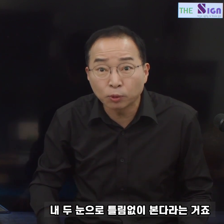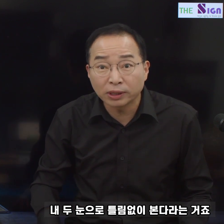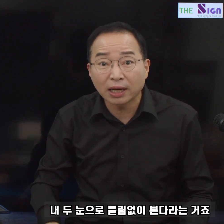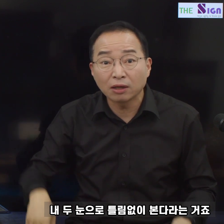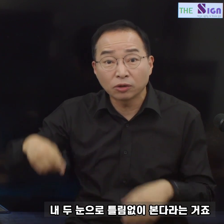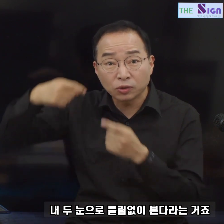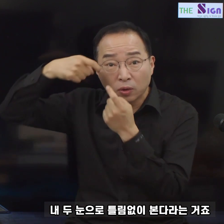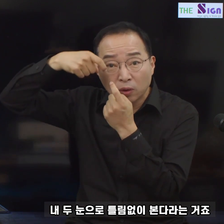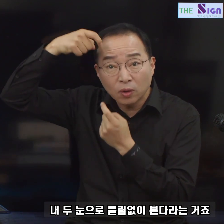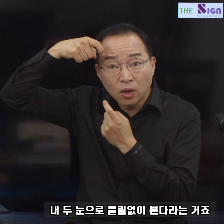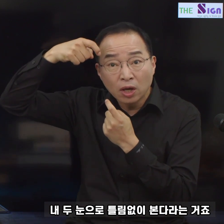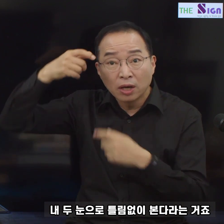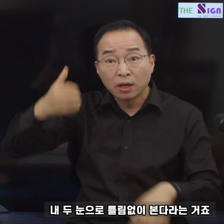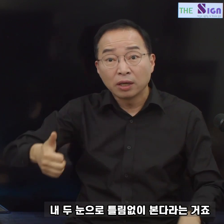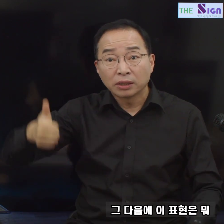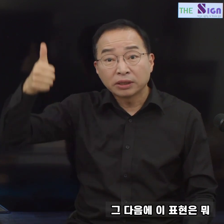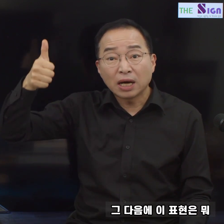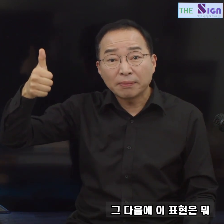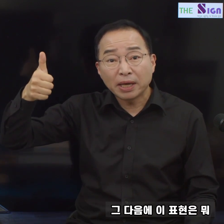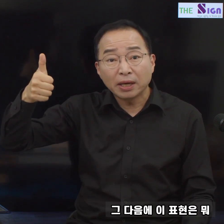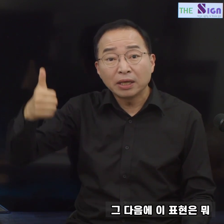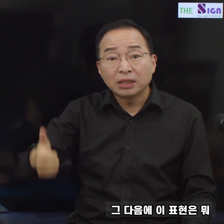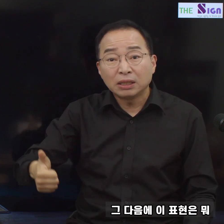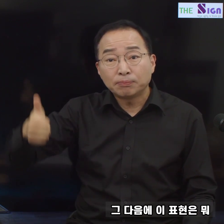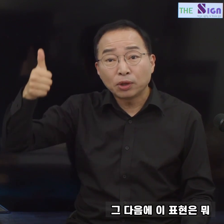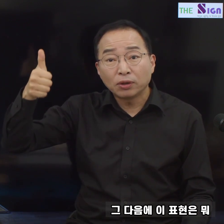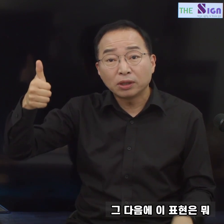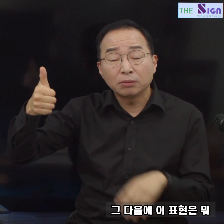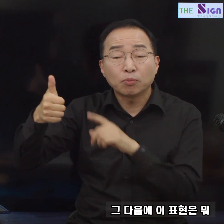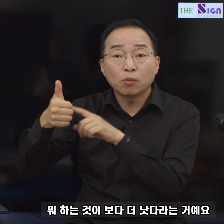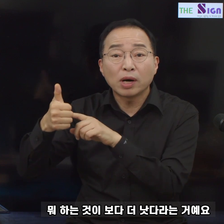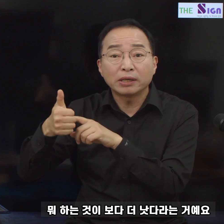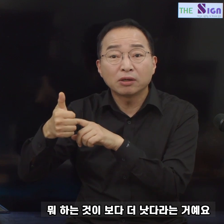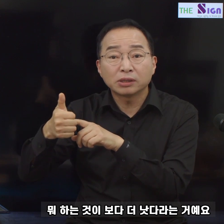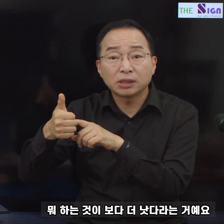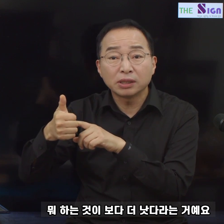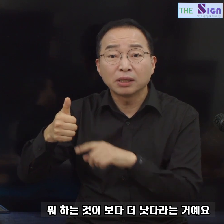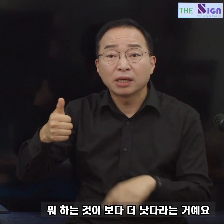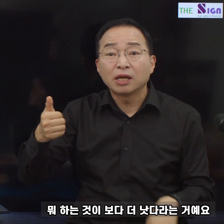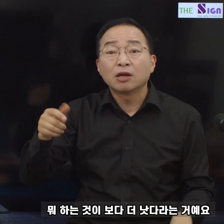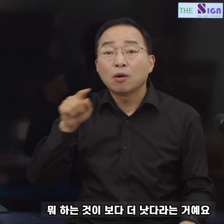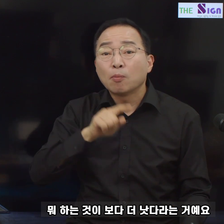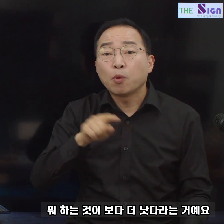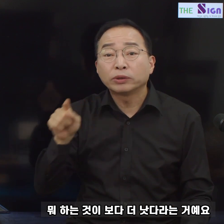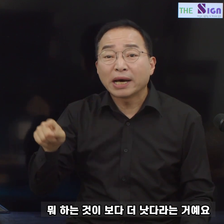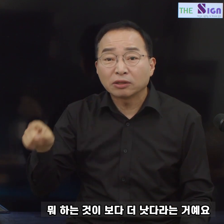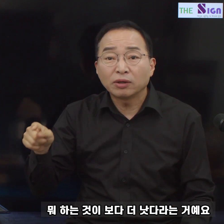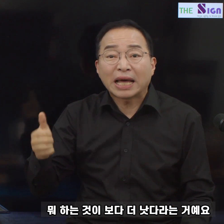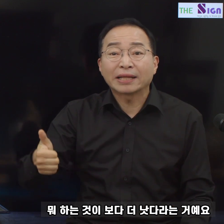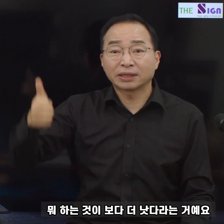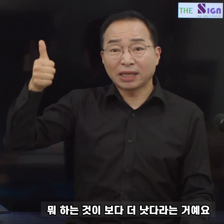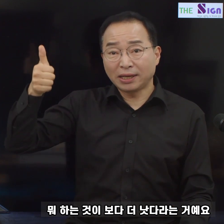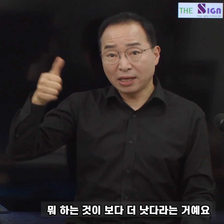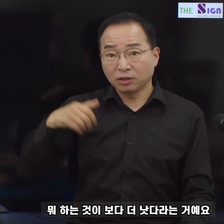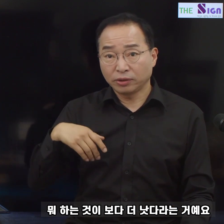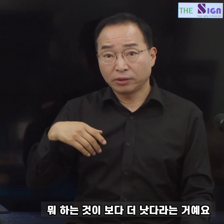본다라는 거죠. 그 다음에 이 표현은 뭐뭐 하는 것이 보다 더 낫다라는 거예요.